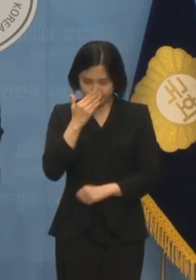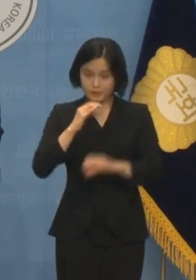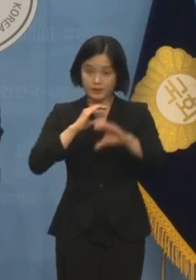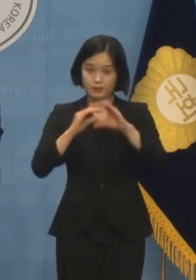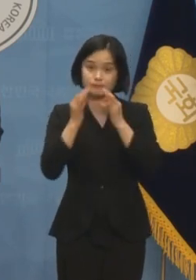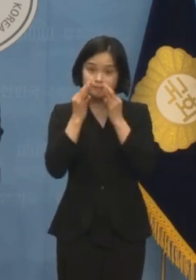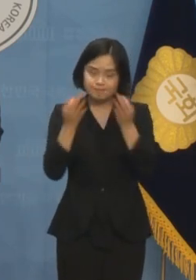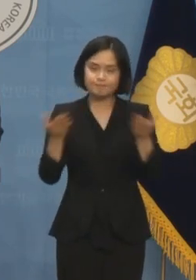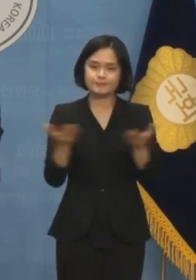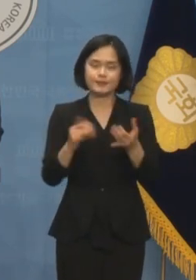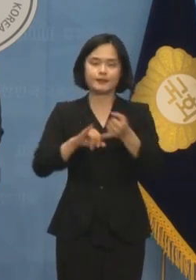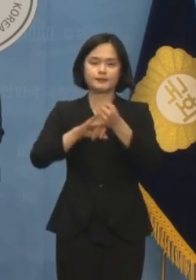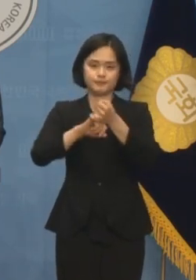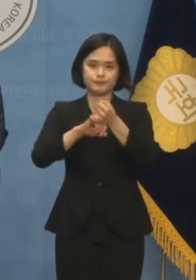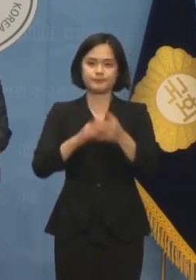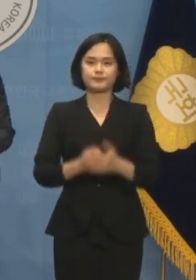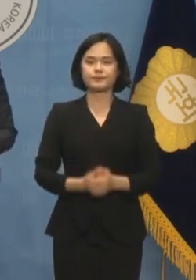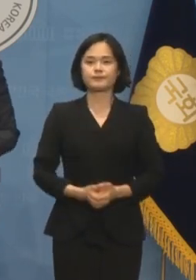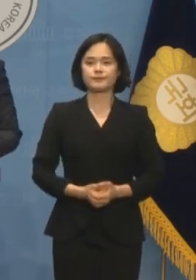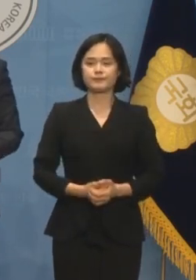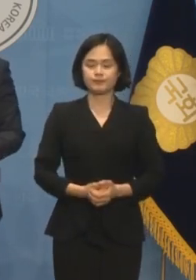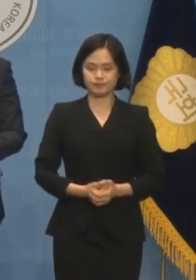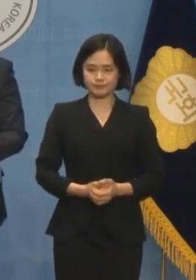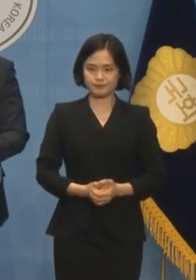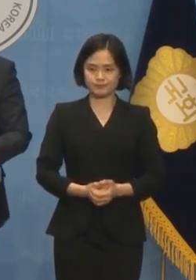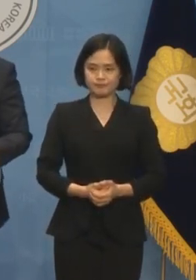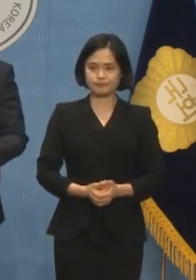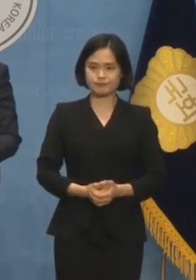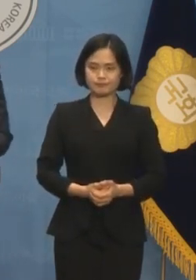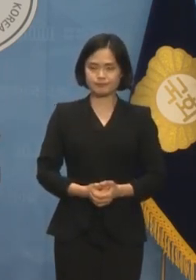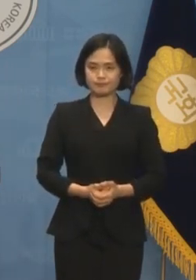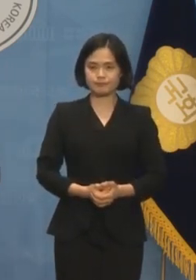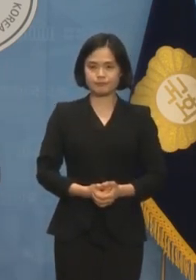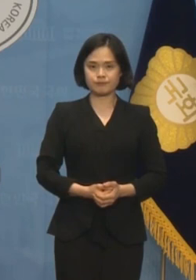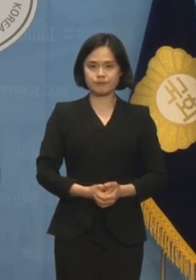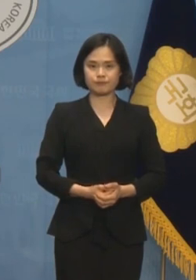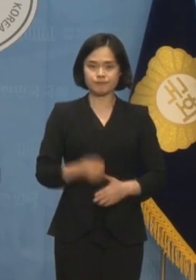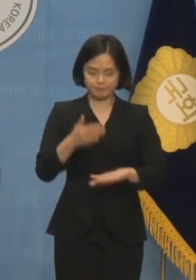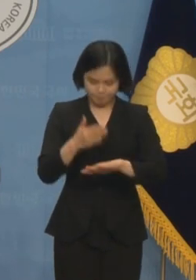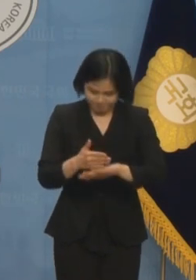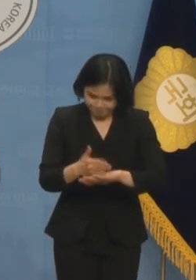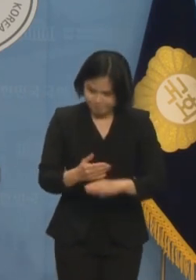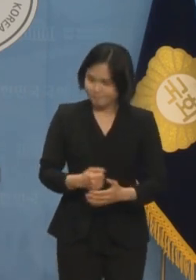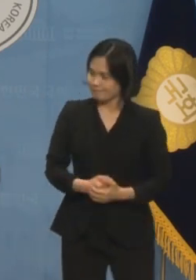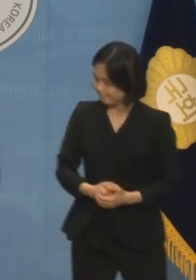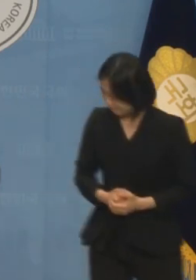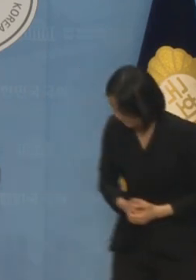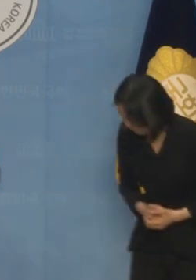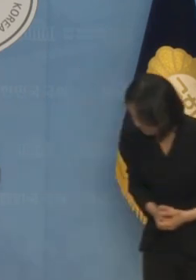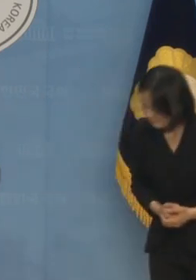소통하며 일하겠습니다. 감사합니다. 수고하셨습니다.